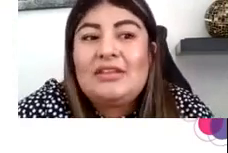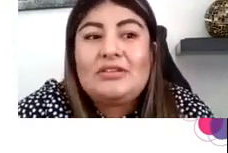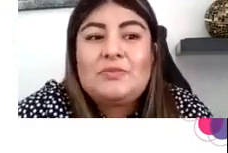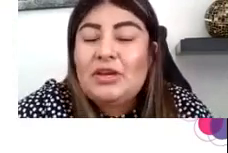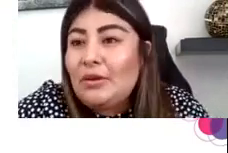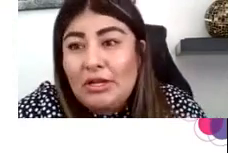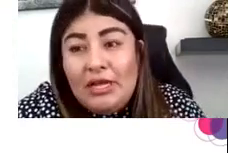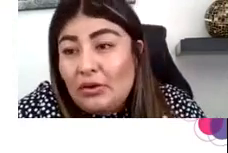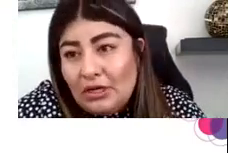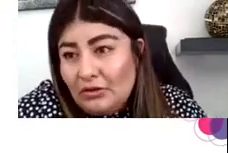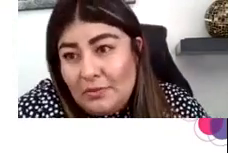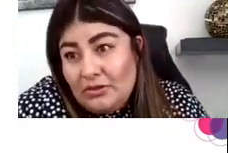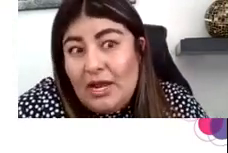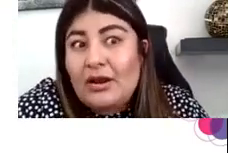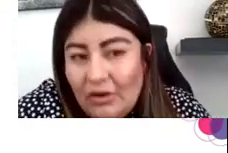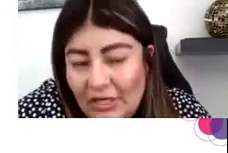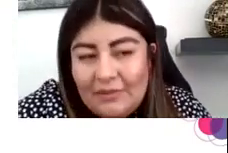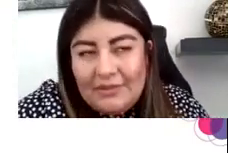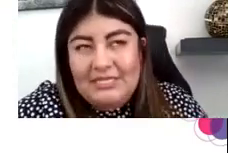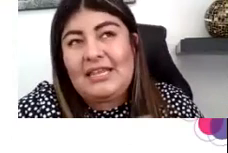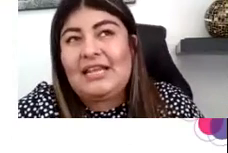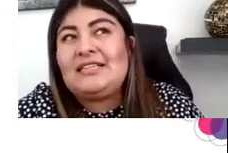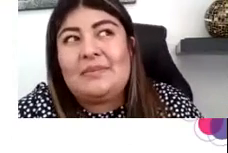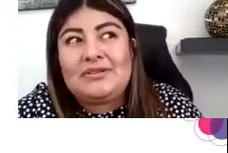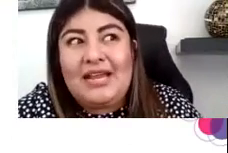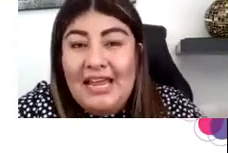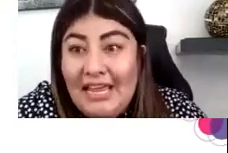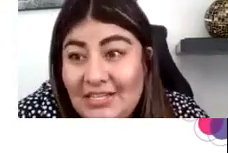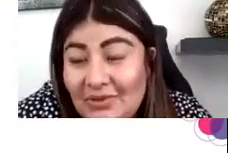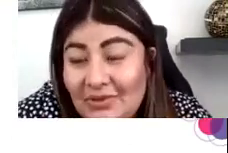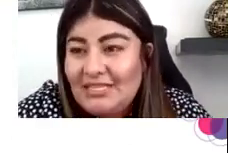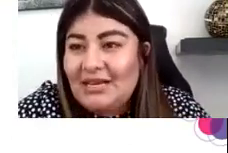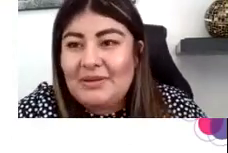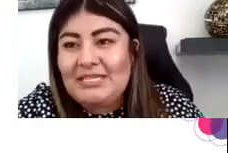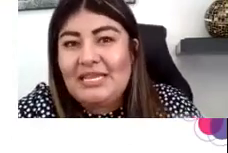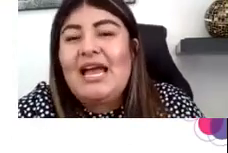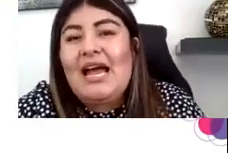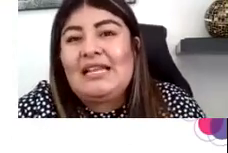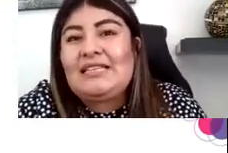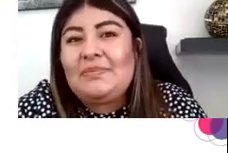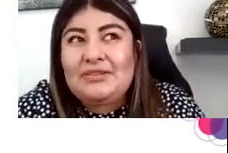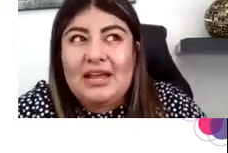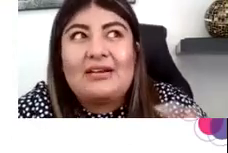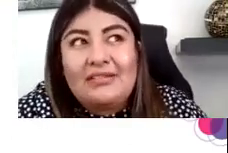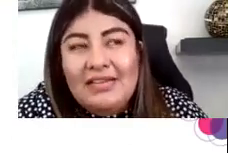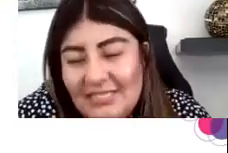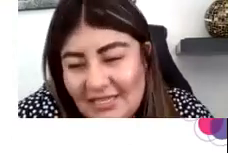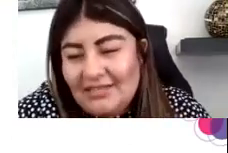Entonces, por ejemplo, ahorita lo correcto es persona con discapacidad. Antes era persona en situación de discapacidad. Antes era persona con necesidades